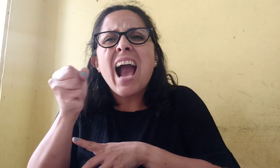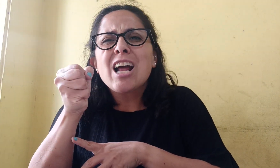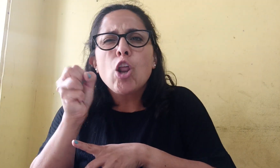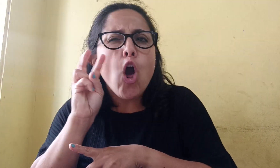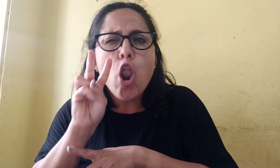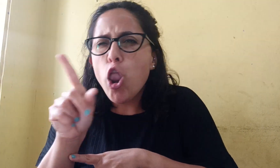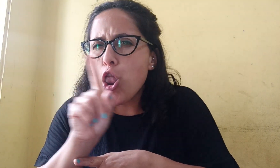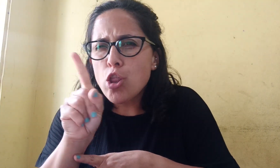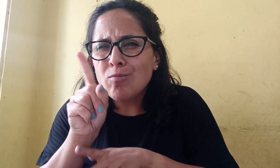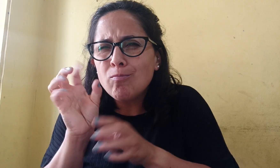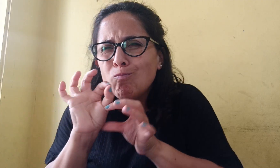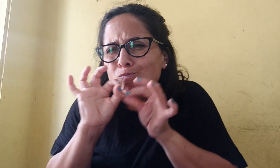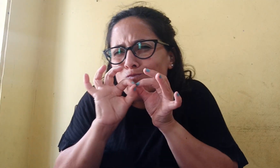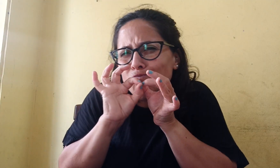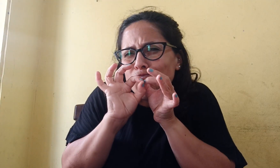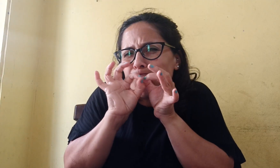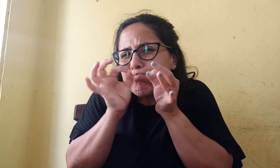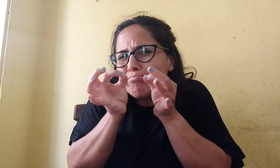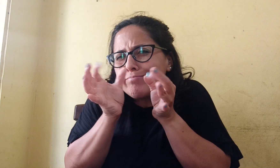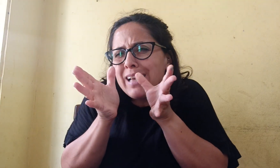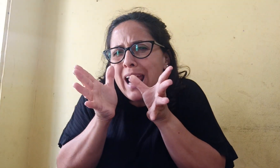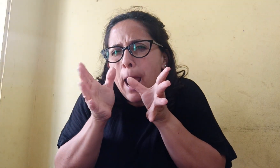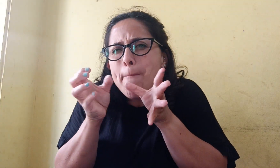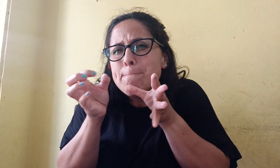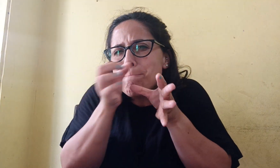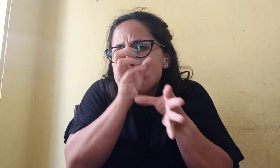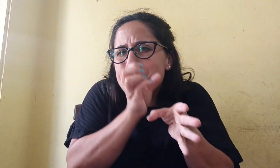cerquita de la médula, por afuera, ¿no? Pero cerquita.